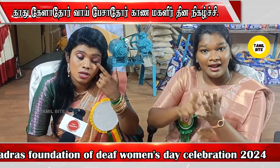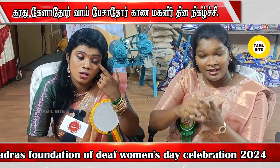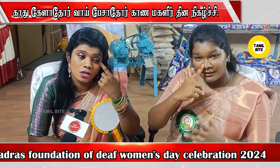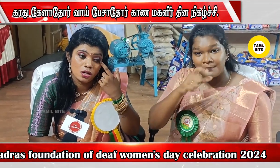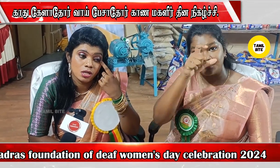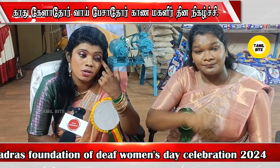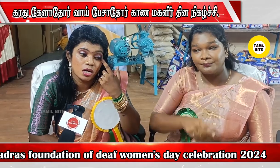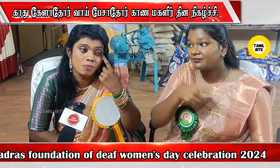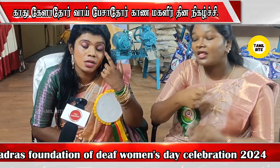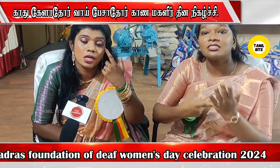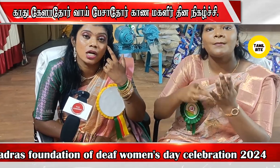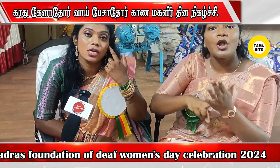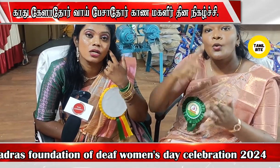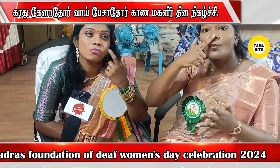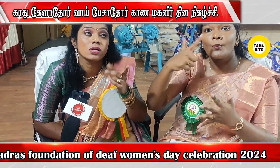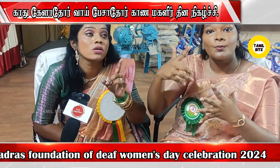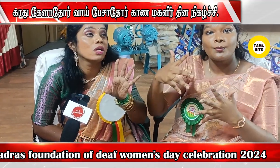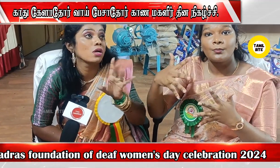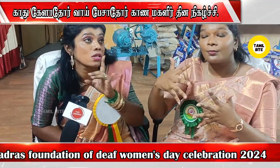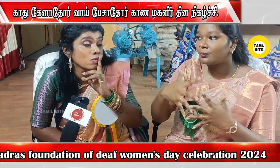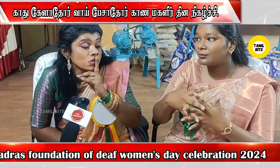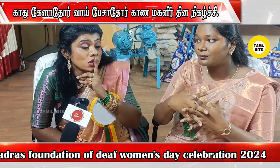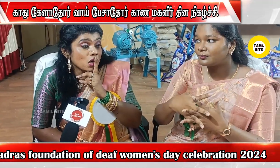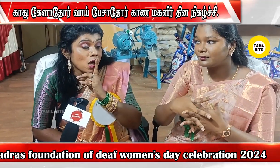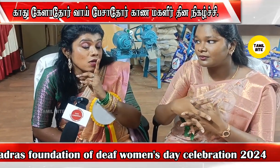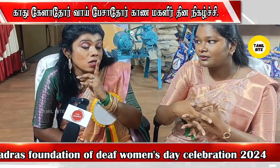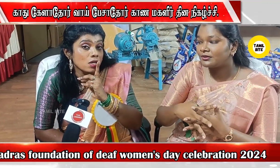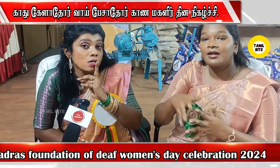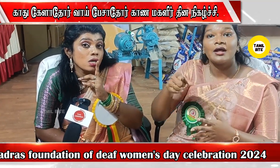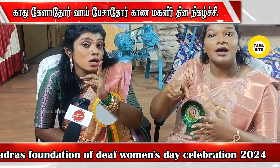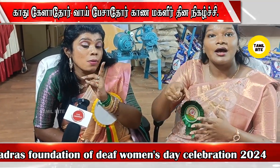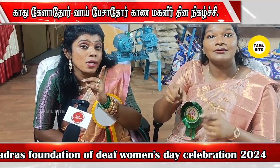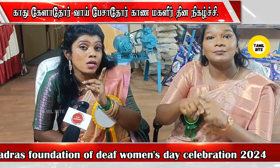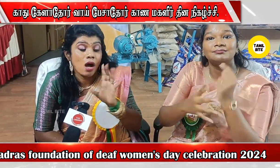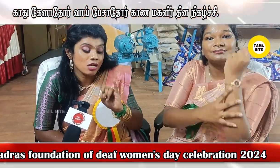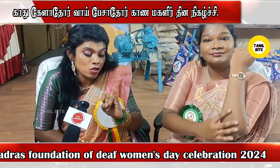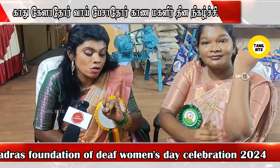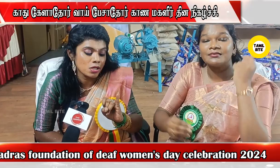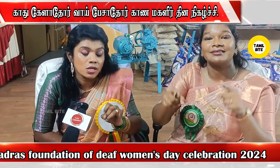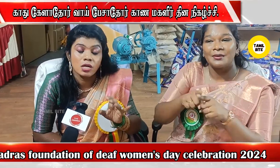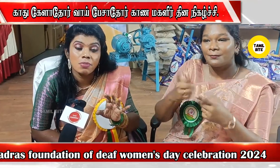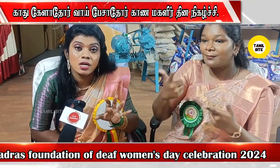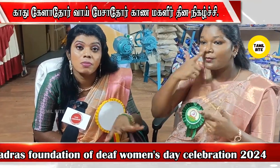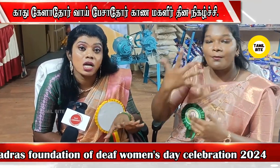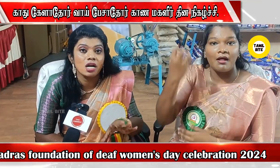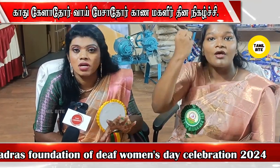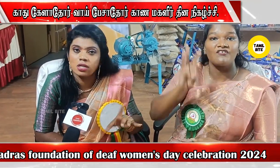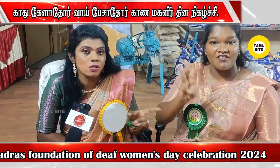macam tu tamnaru pengal kari ke? Ada, ada waktu kain pengal, ada waktu orang matu kain pengal, macam mana kari itu lah